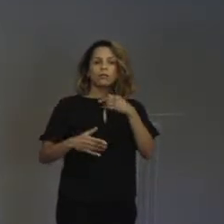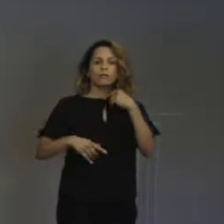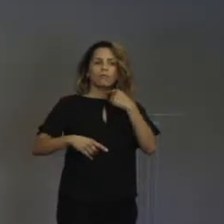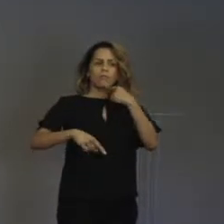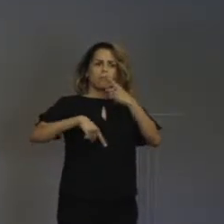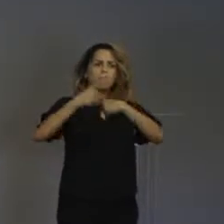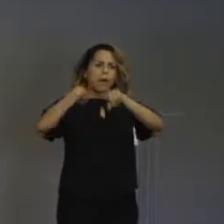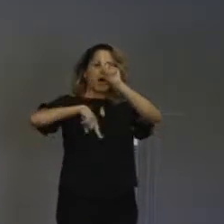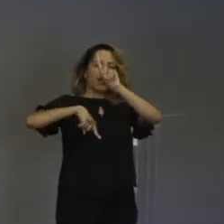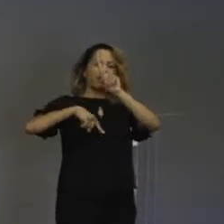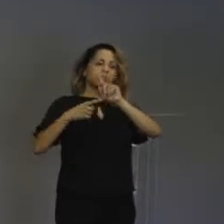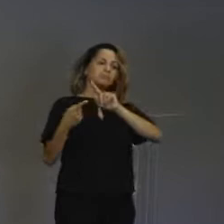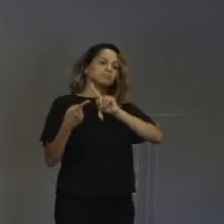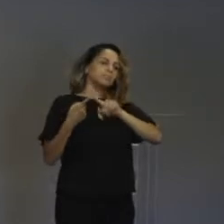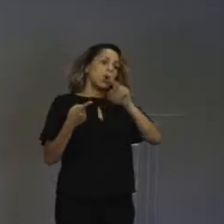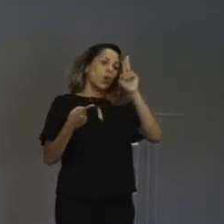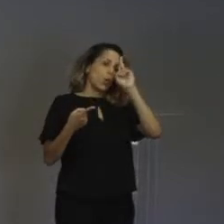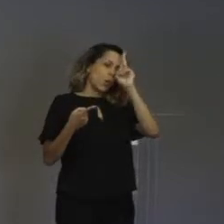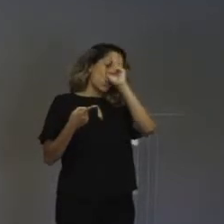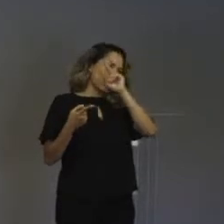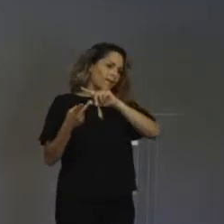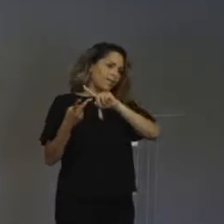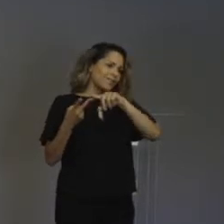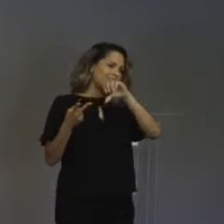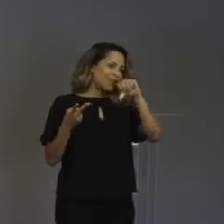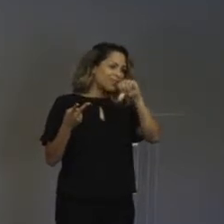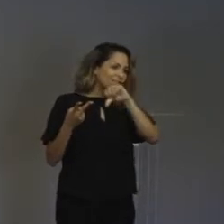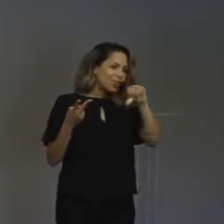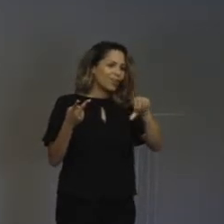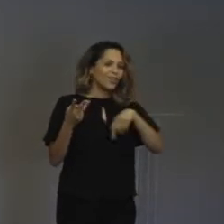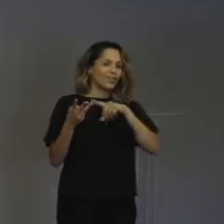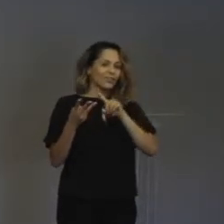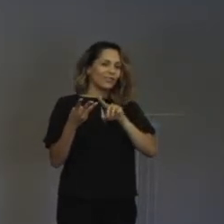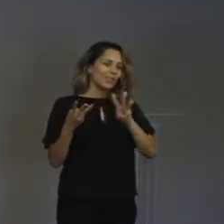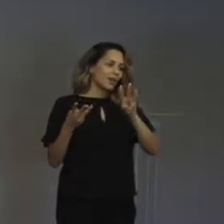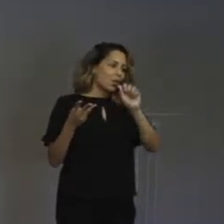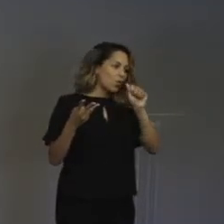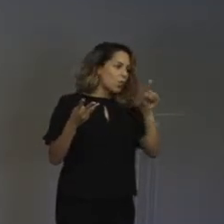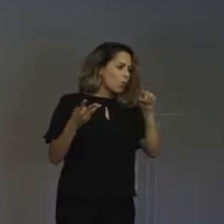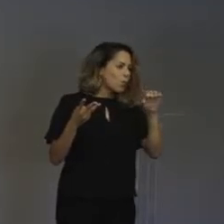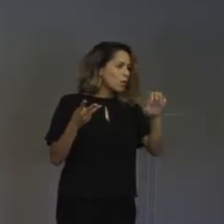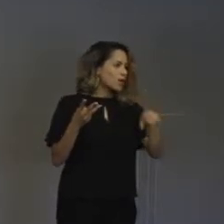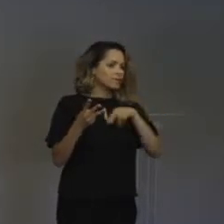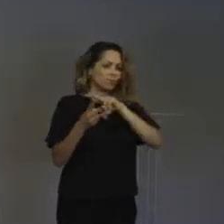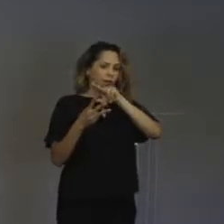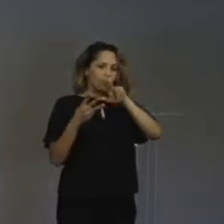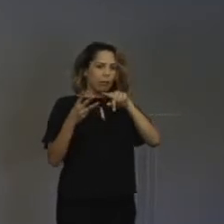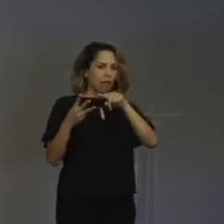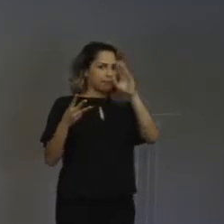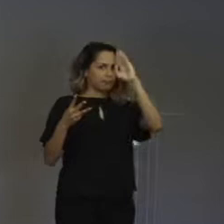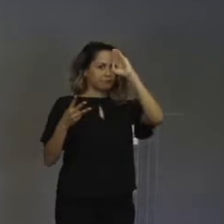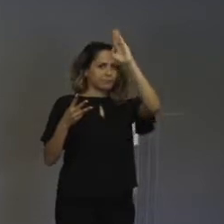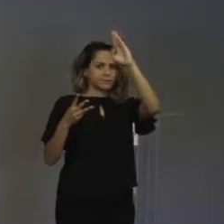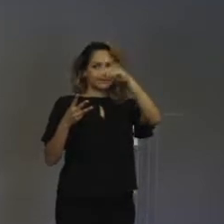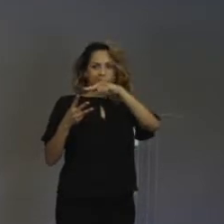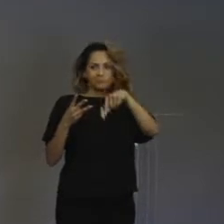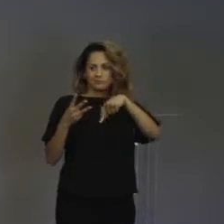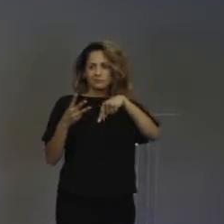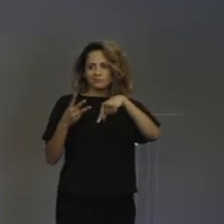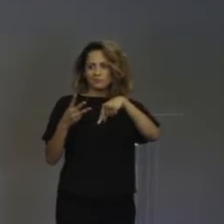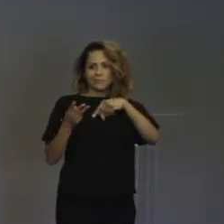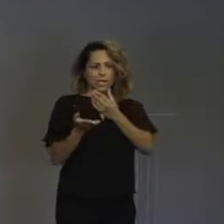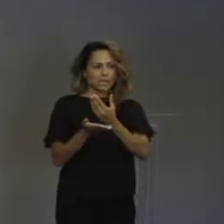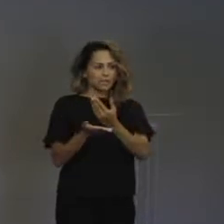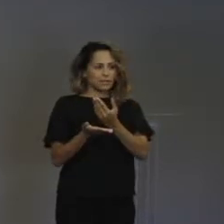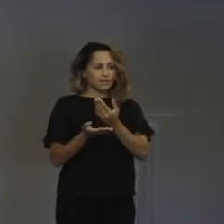né, 99, Waze. Quem são os grandes agora de mobilidade nessa coisa das novas tecnologias